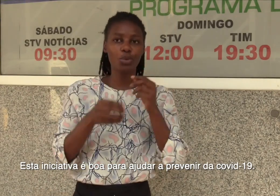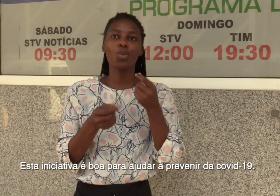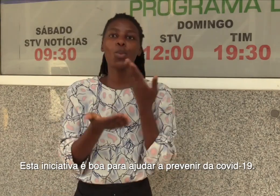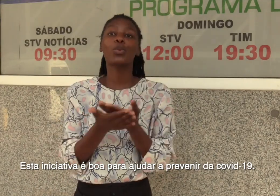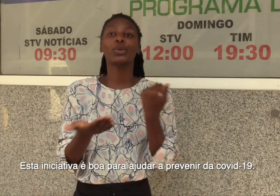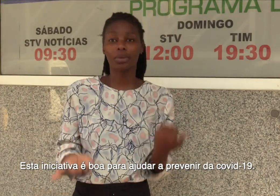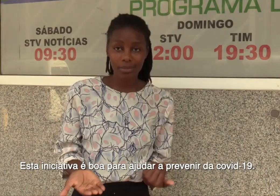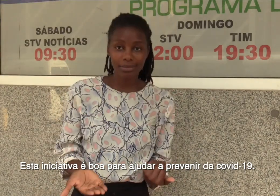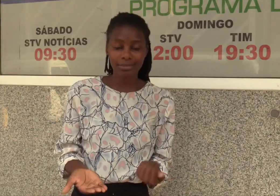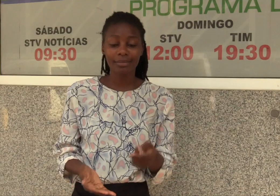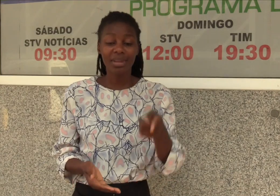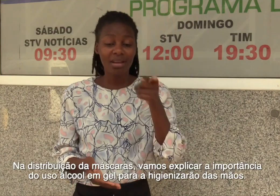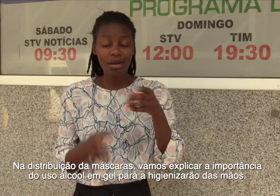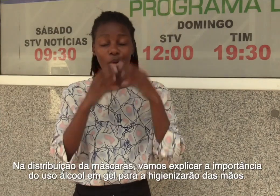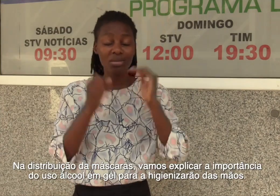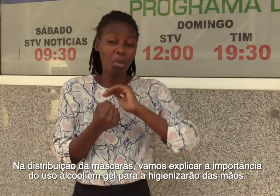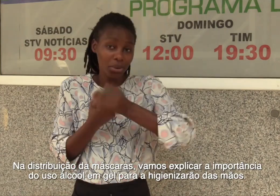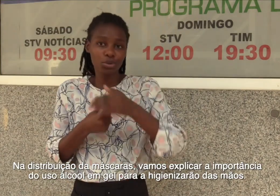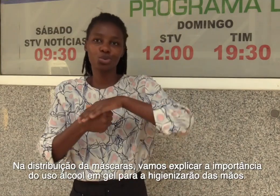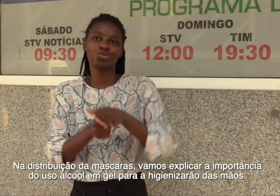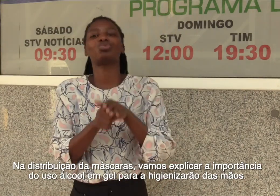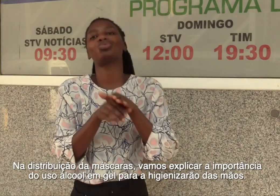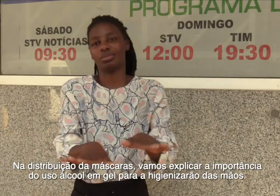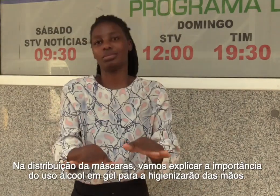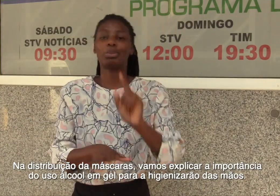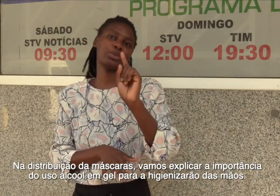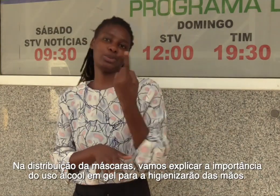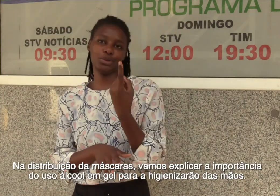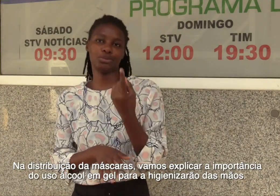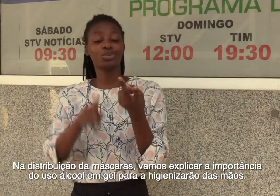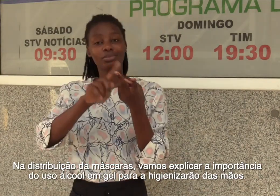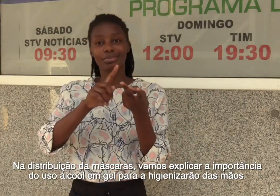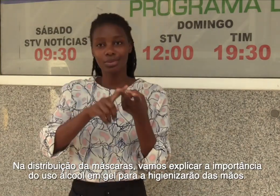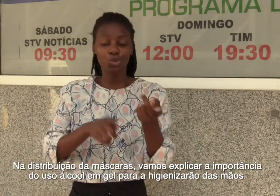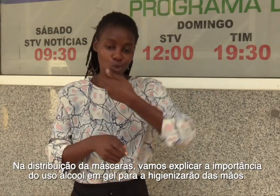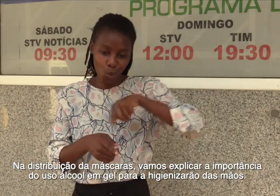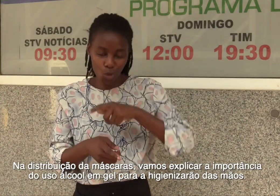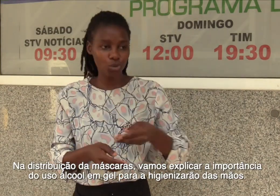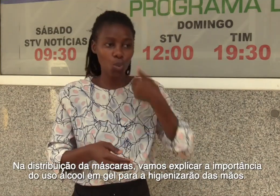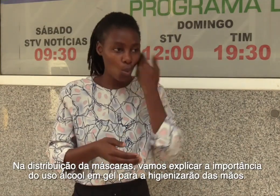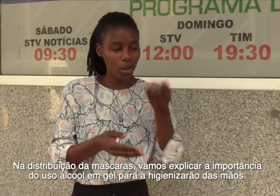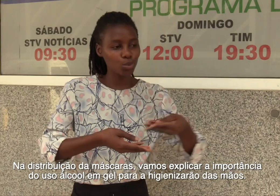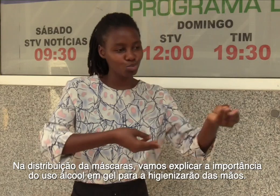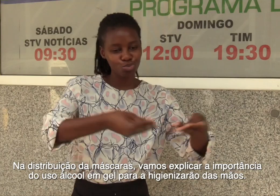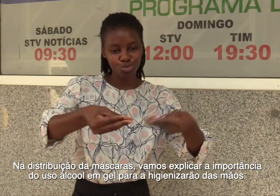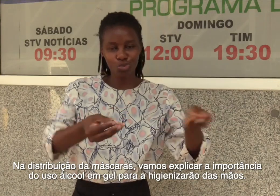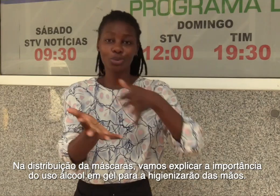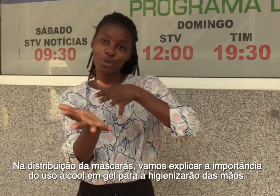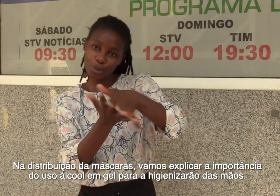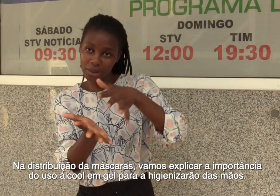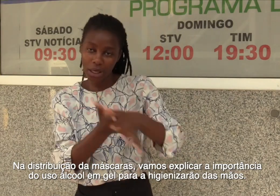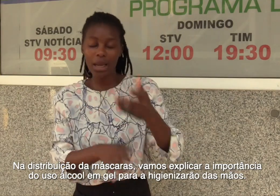-19. Na distribuição das máscaras, vamos explicar sobre a importância do uso do álcool gel